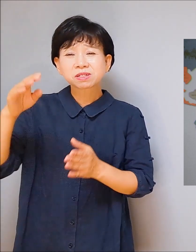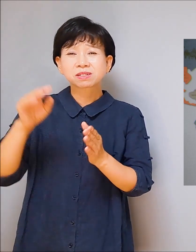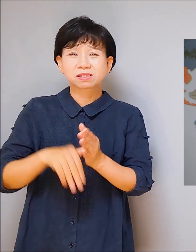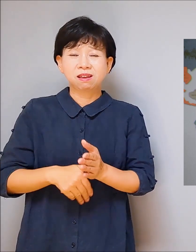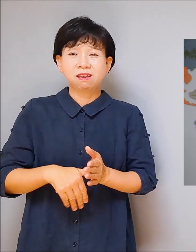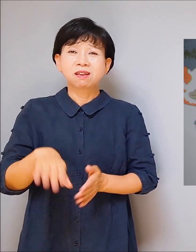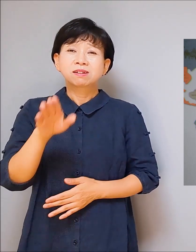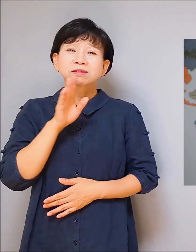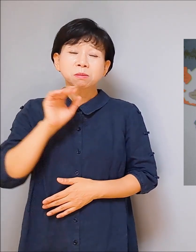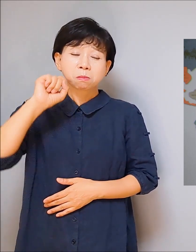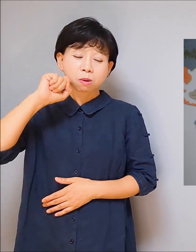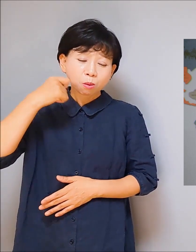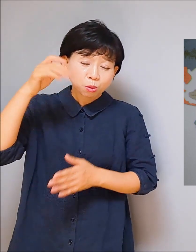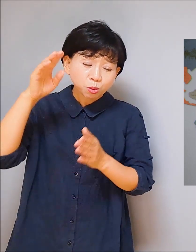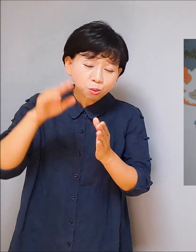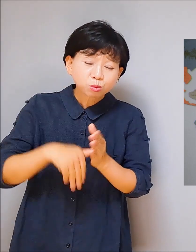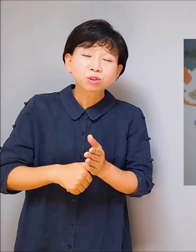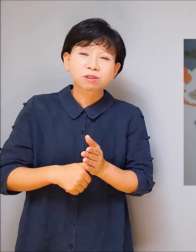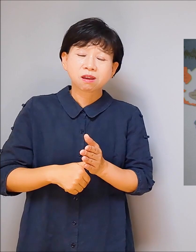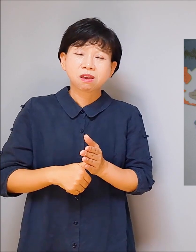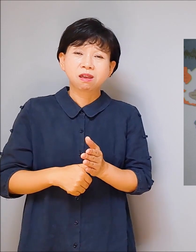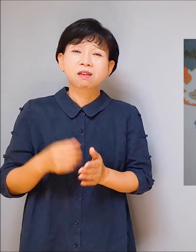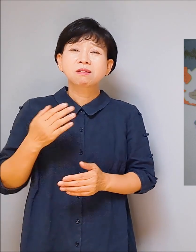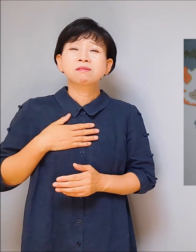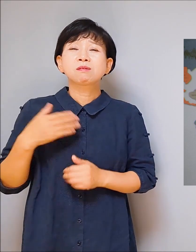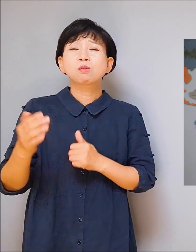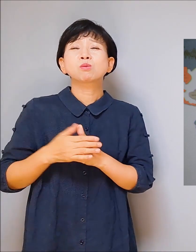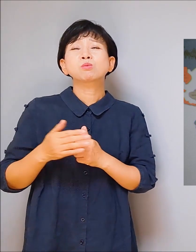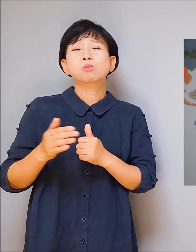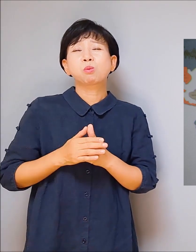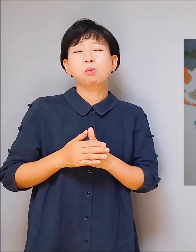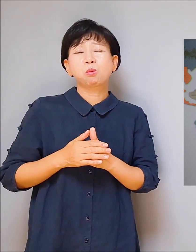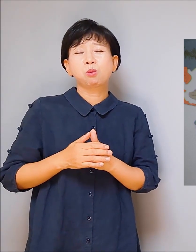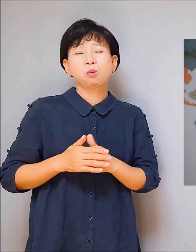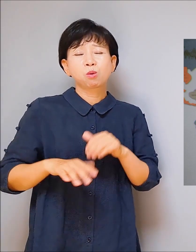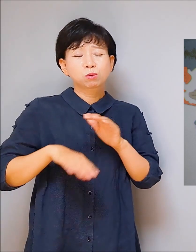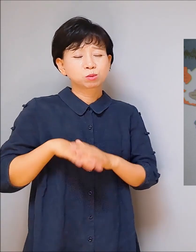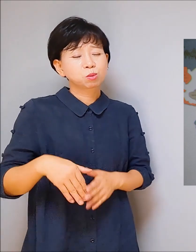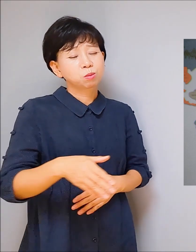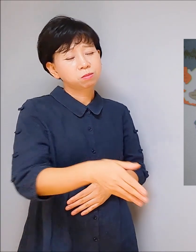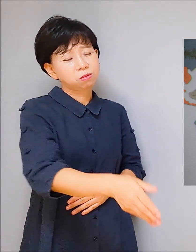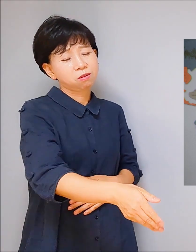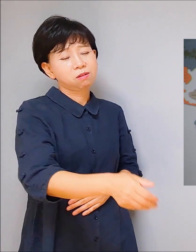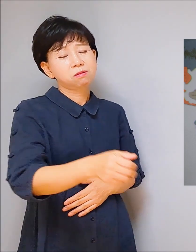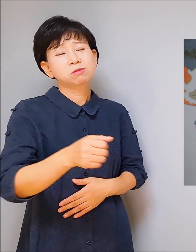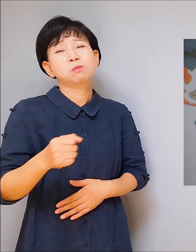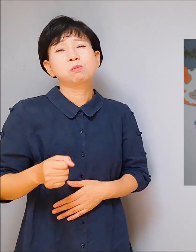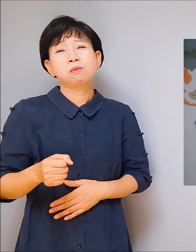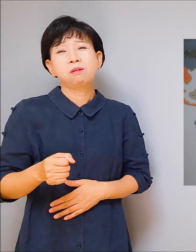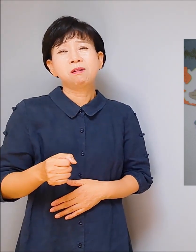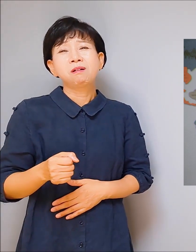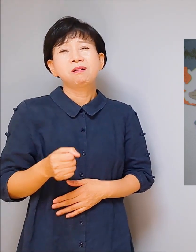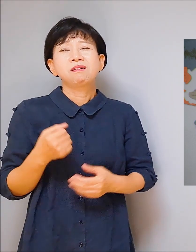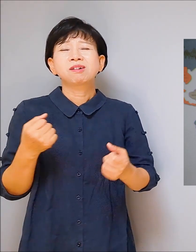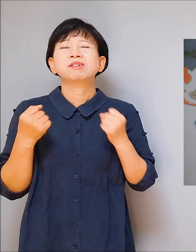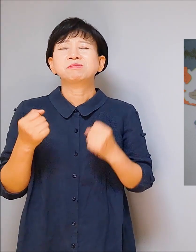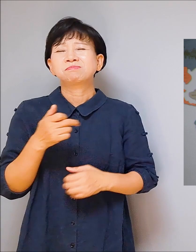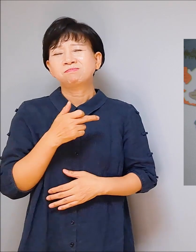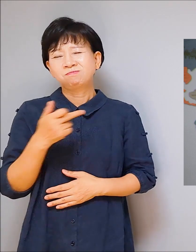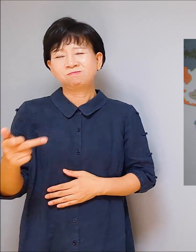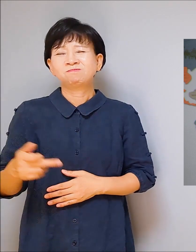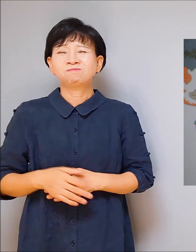어려울 때 누군가 내 손을 잡아주는 거 너무 큰 힘이 됩니다. 별것도 아닌